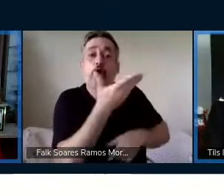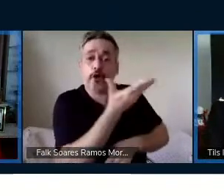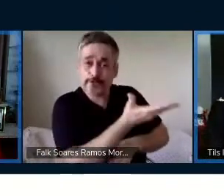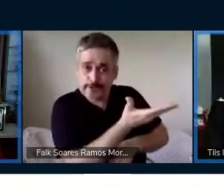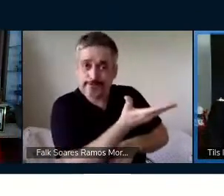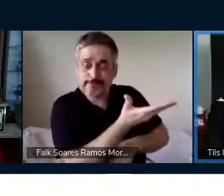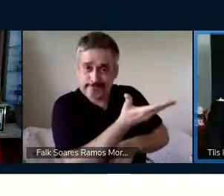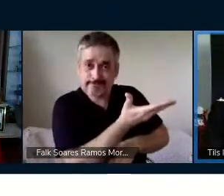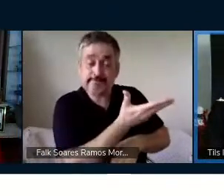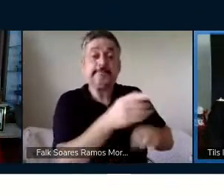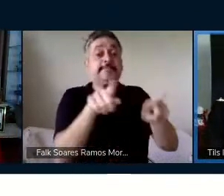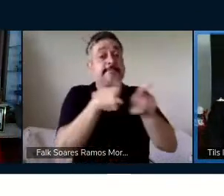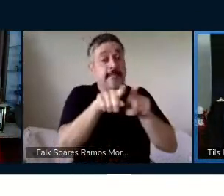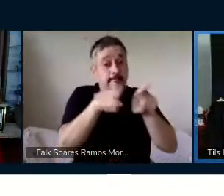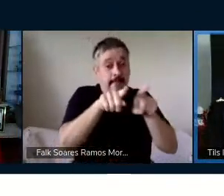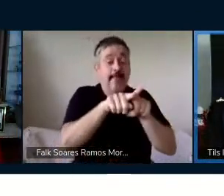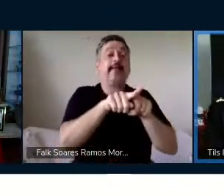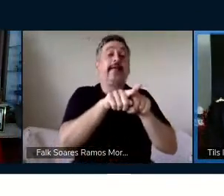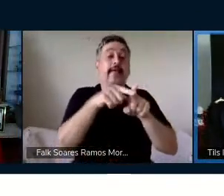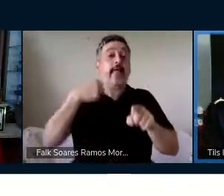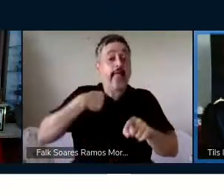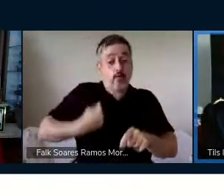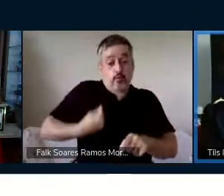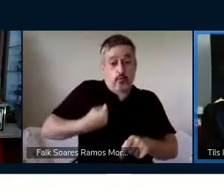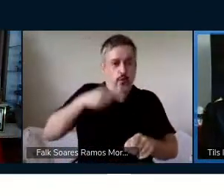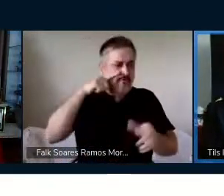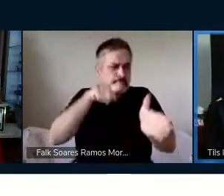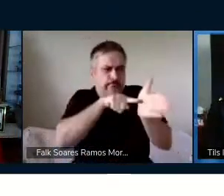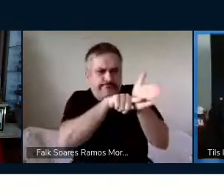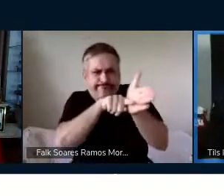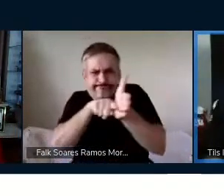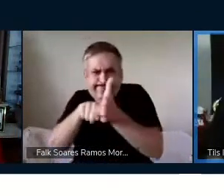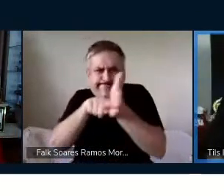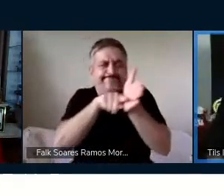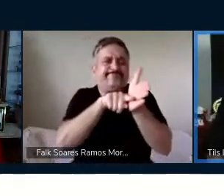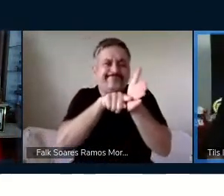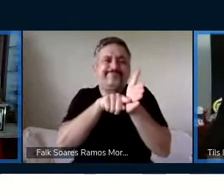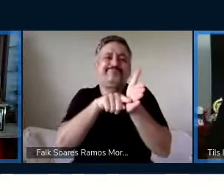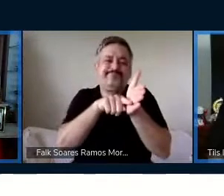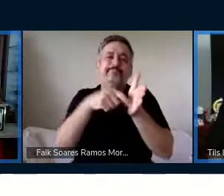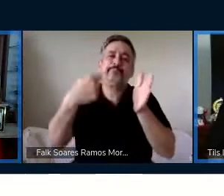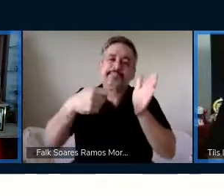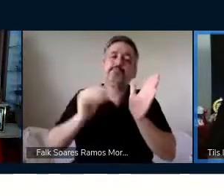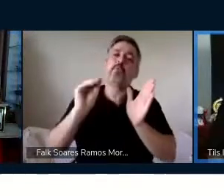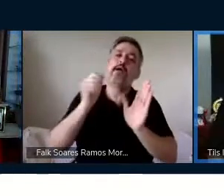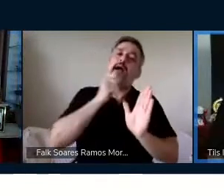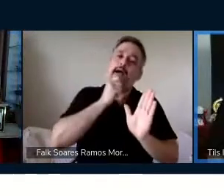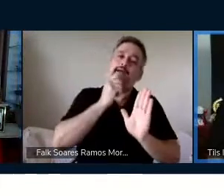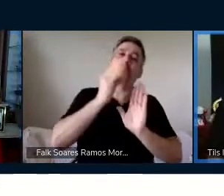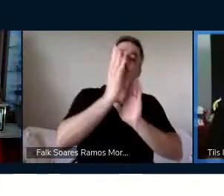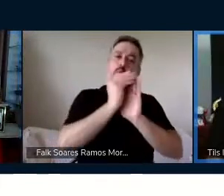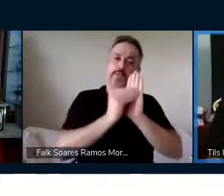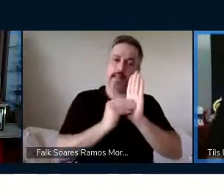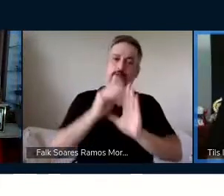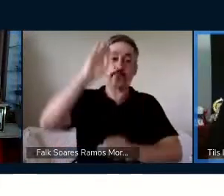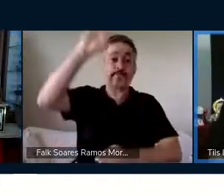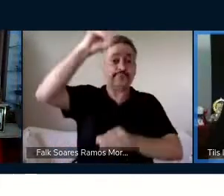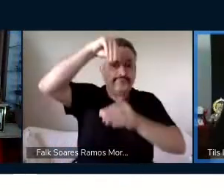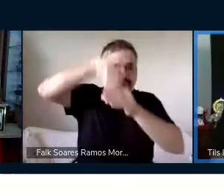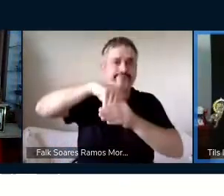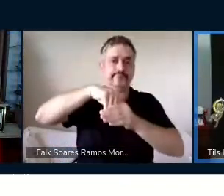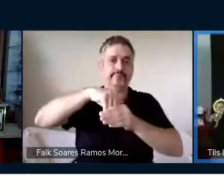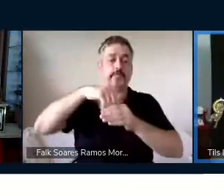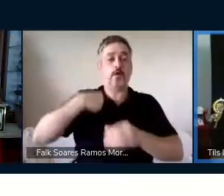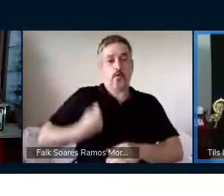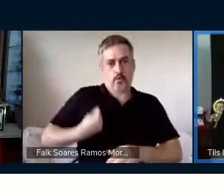Então, isso se reflete nas escolas que verificamos a inexistência ou muitas vezes